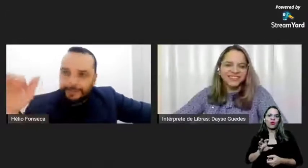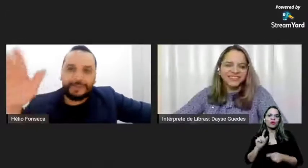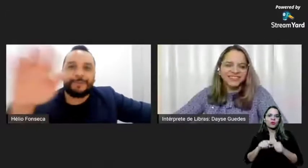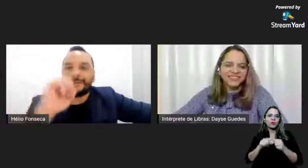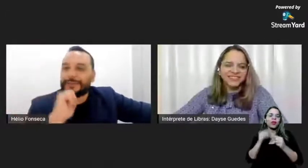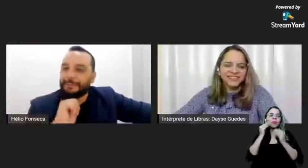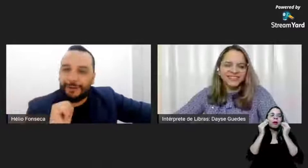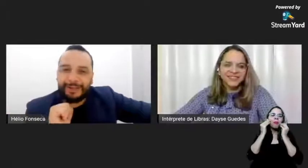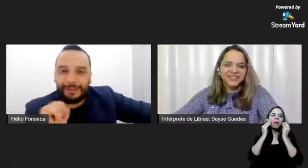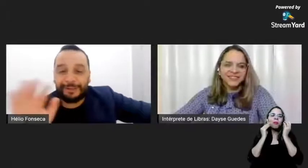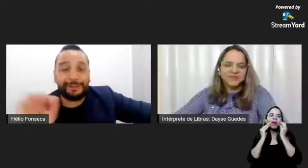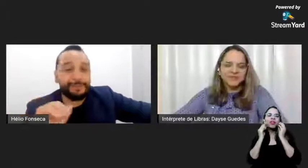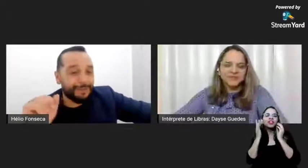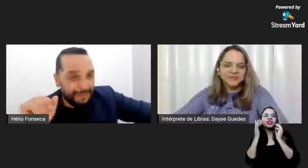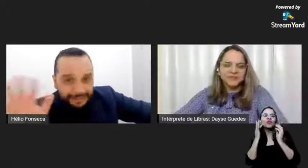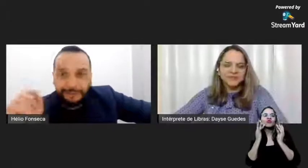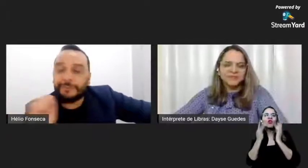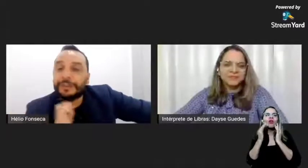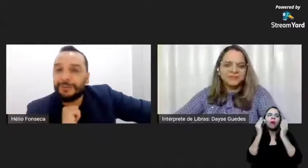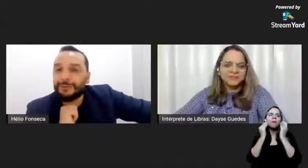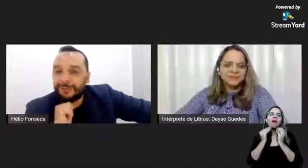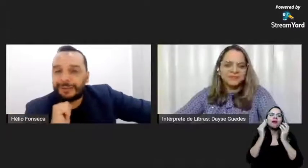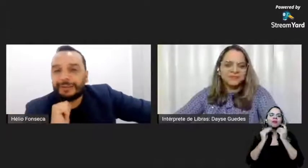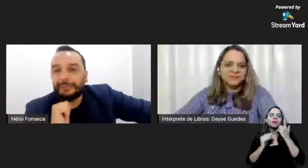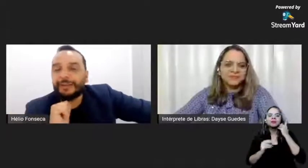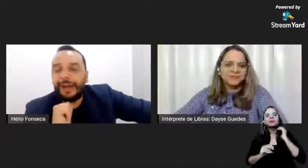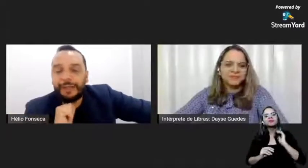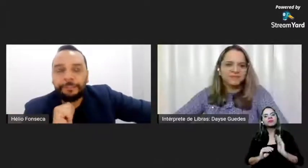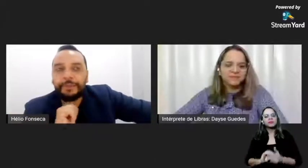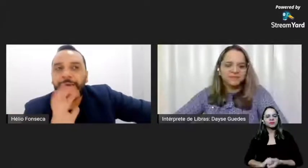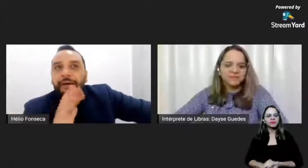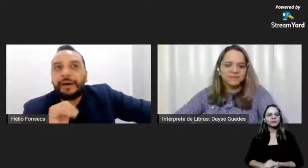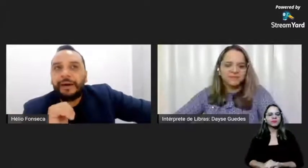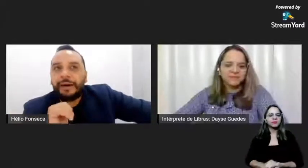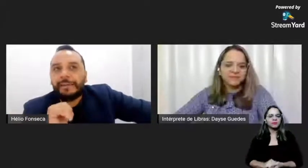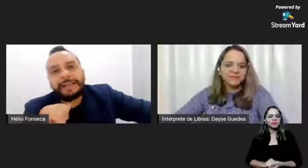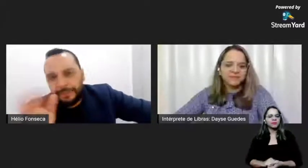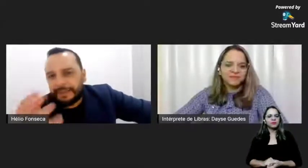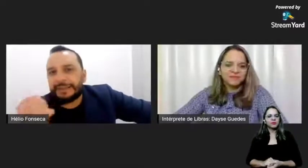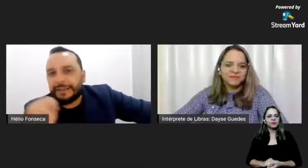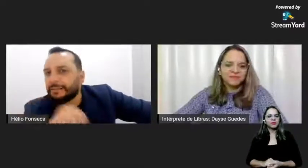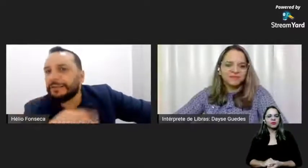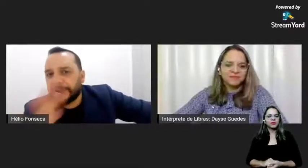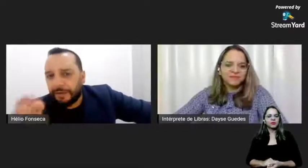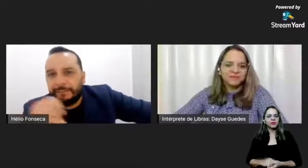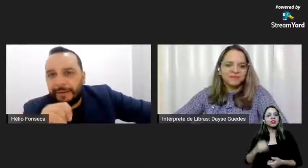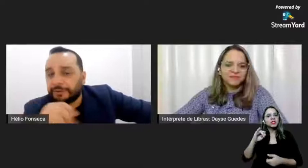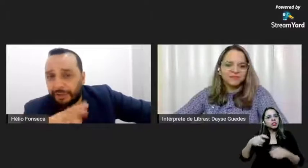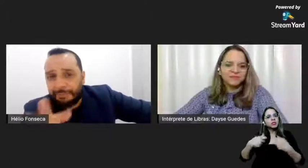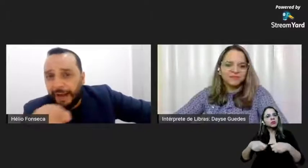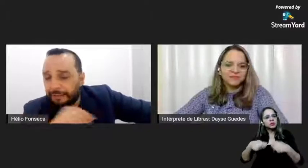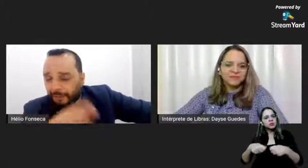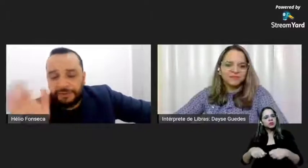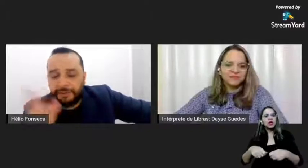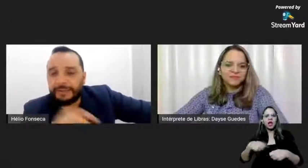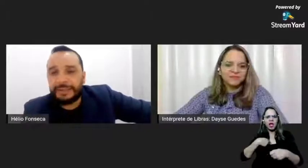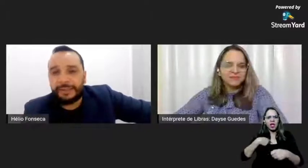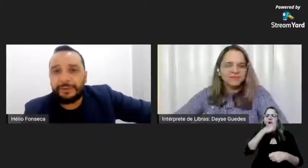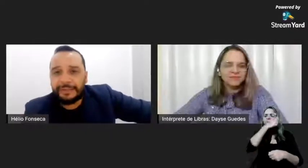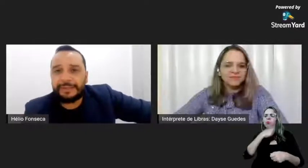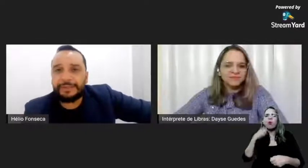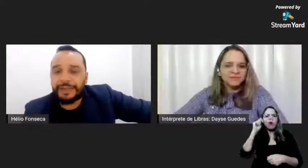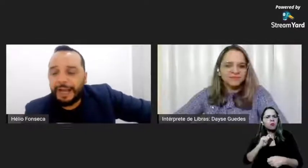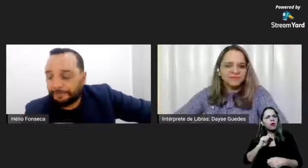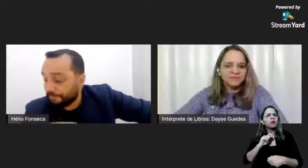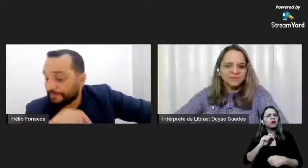não, tem outras pessoas que podem interpretar para vocês, então vamos deixar os outros interpretarem. Mas se precisar também, eu tiro a barba, como já